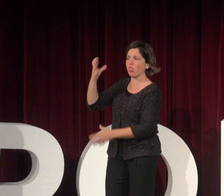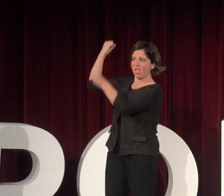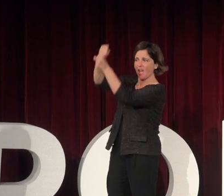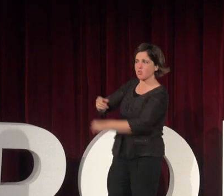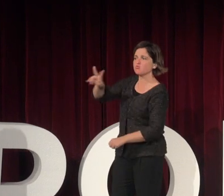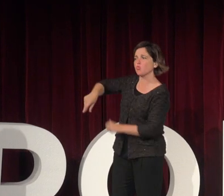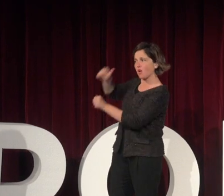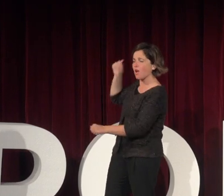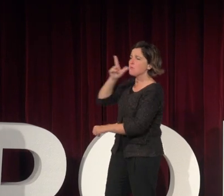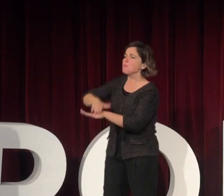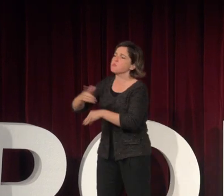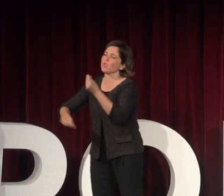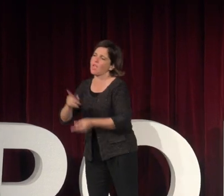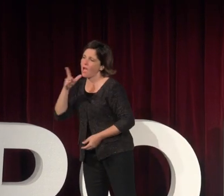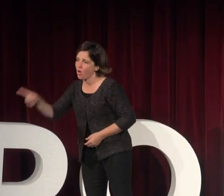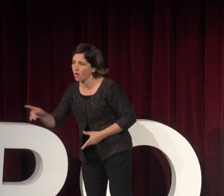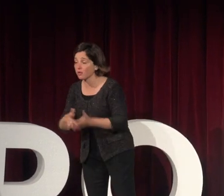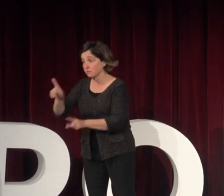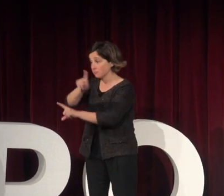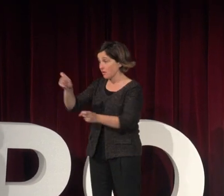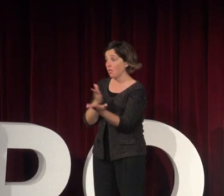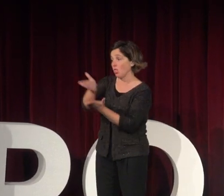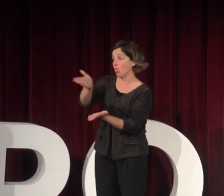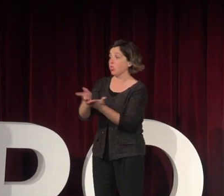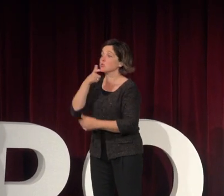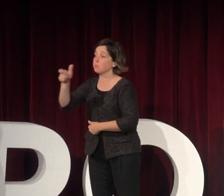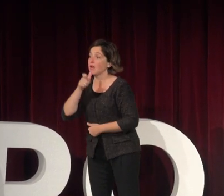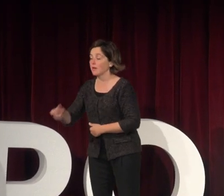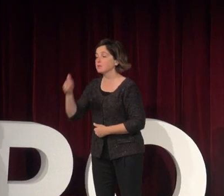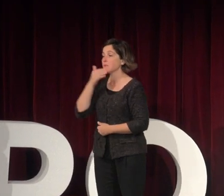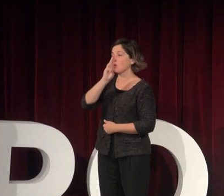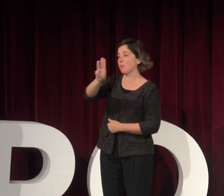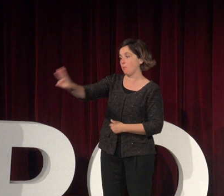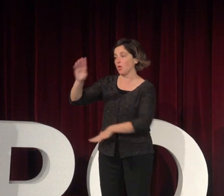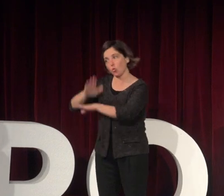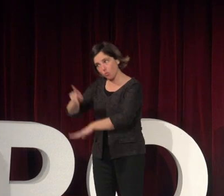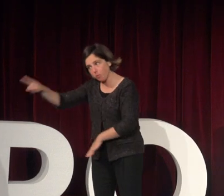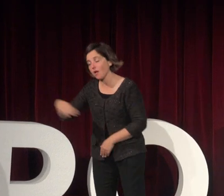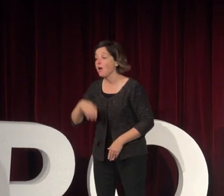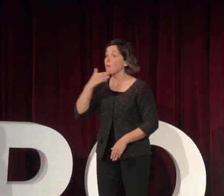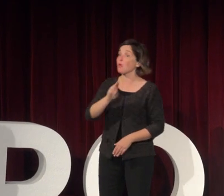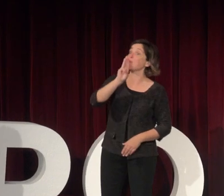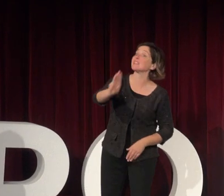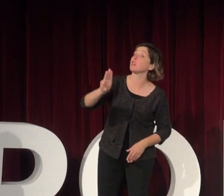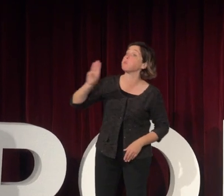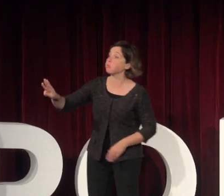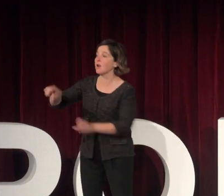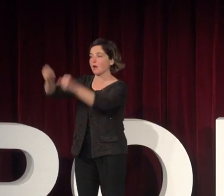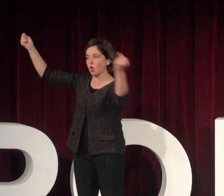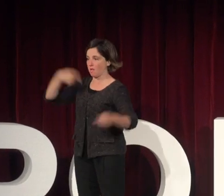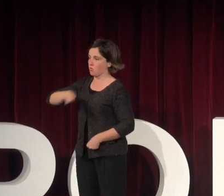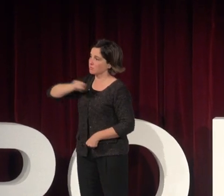años no ocurría? La respuesta a esta pregunta tiene 2 palabras. Partido Popular. El Partido Popular.